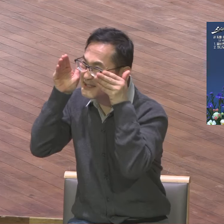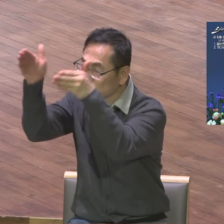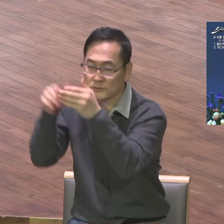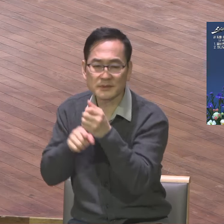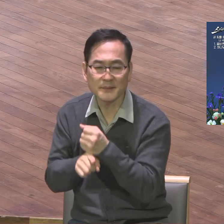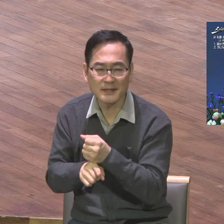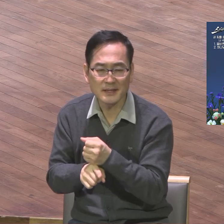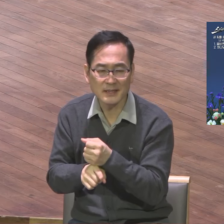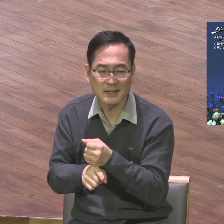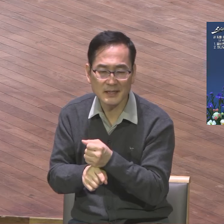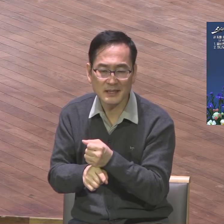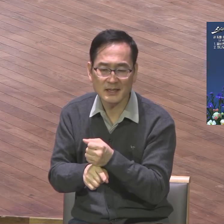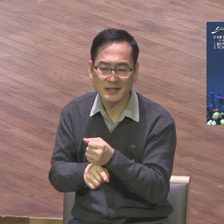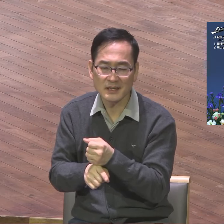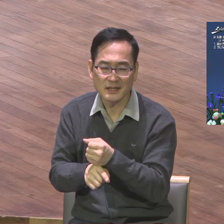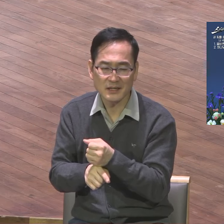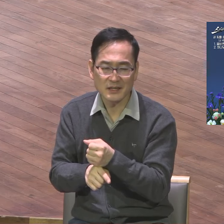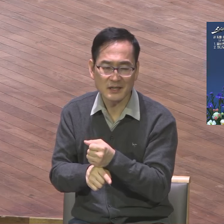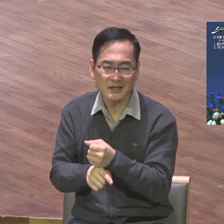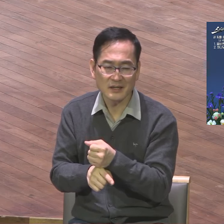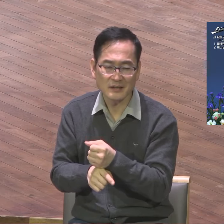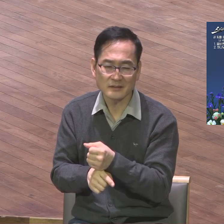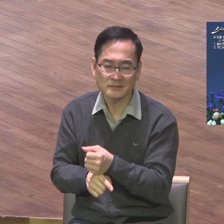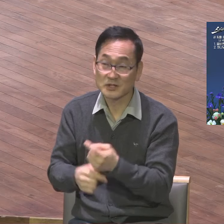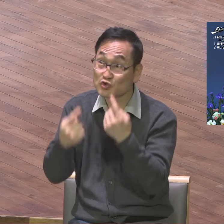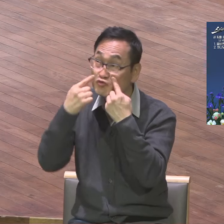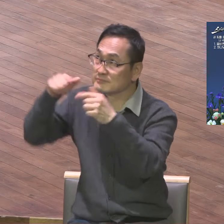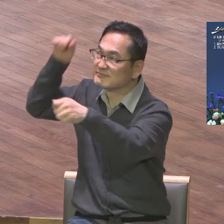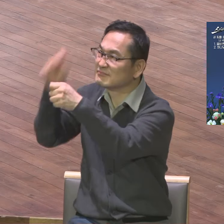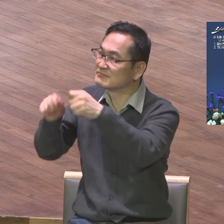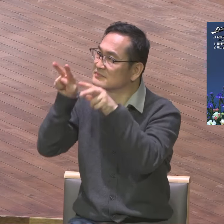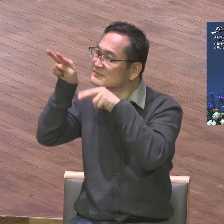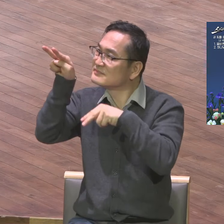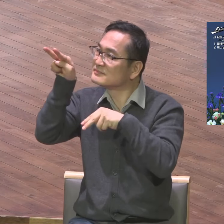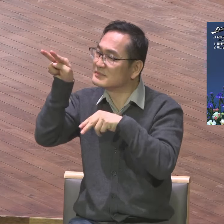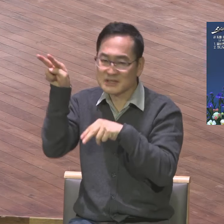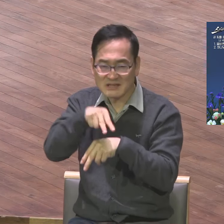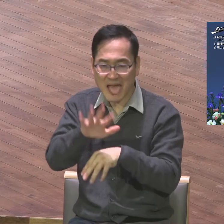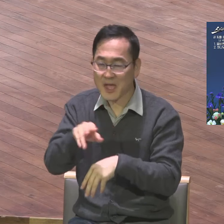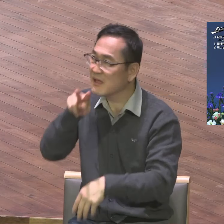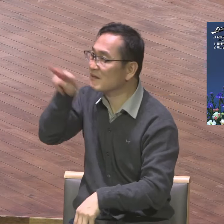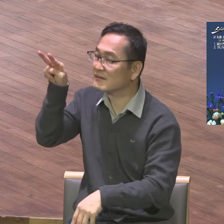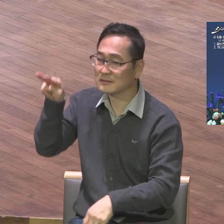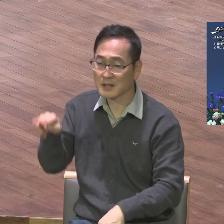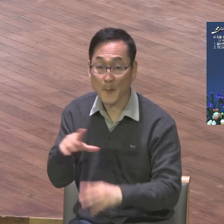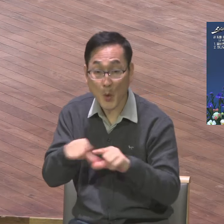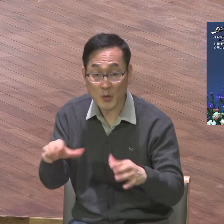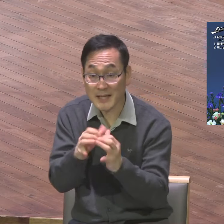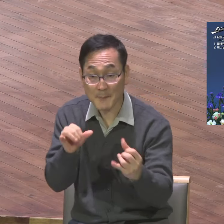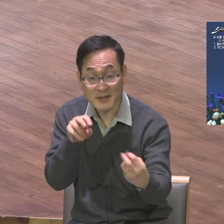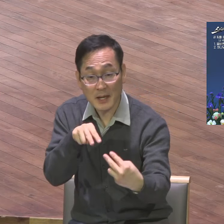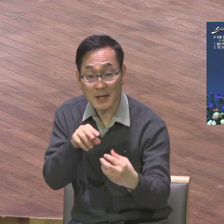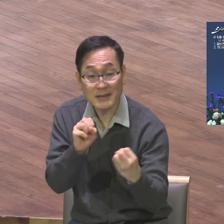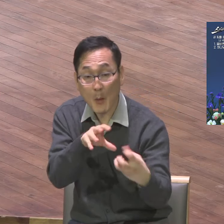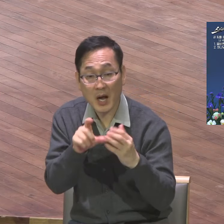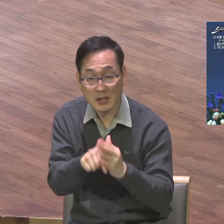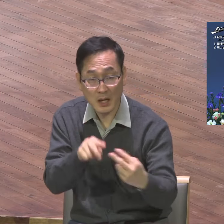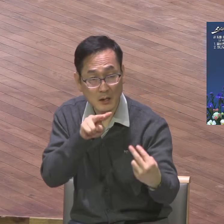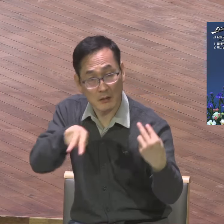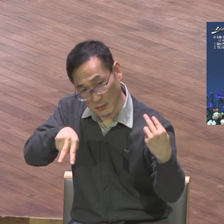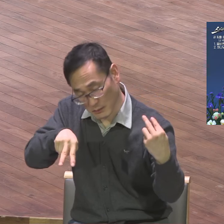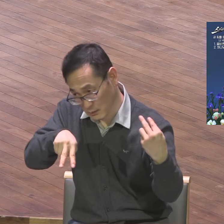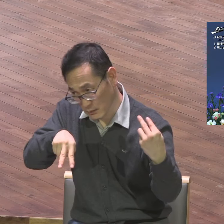말이에요. 시선을 고정한다 그 말이에요. 여러분이요 사람과 대화를 해도 눈과 눈을 보면서 대화하는 것이